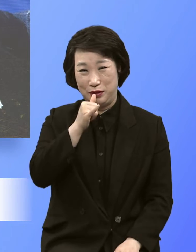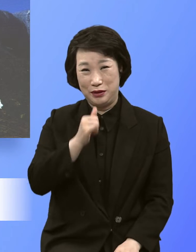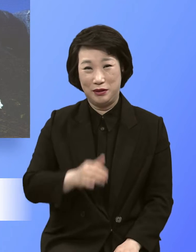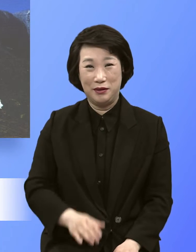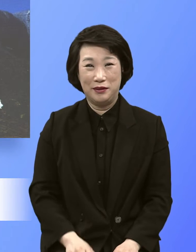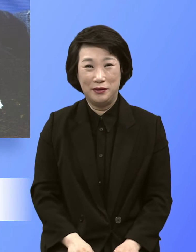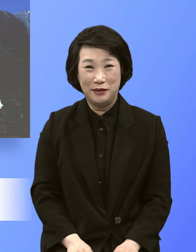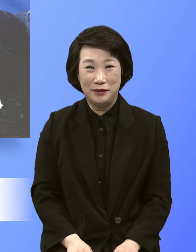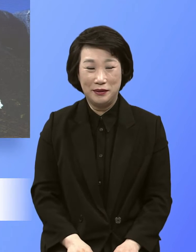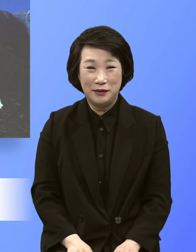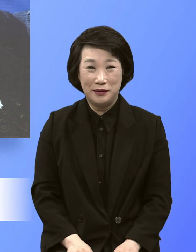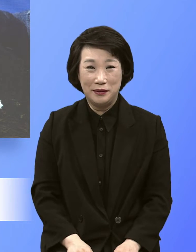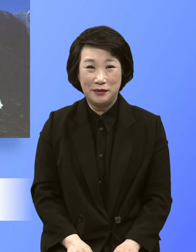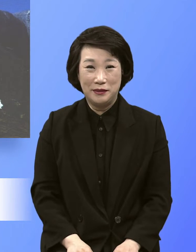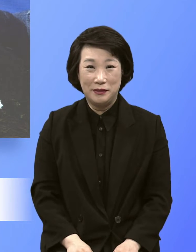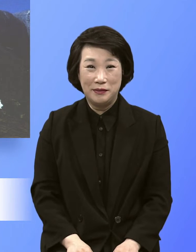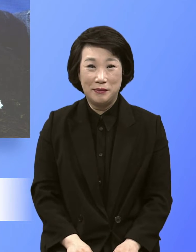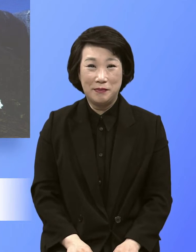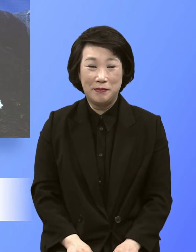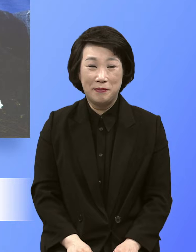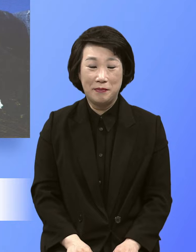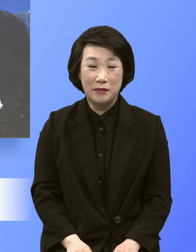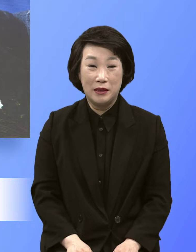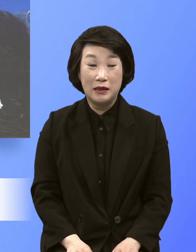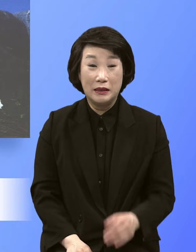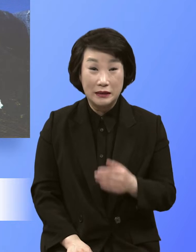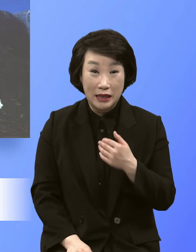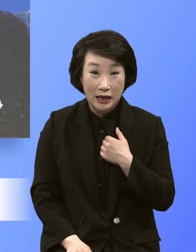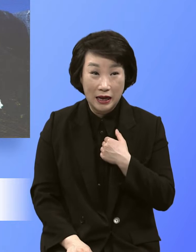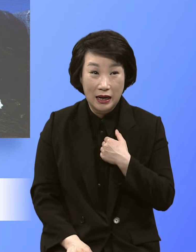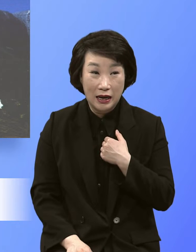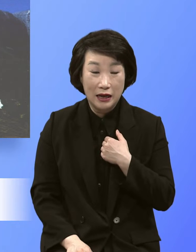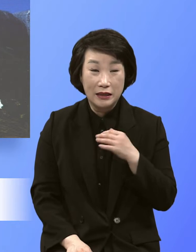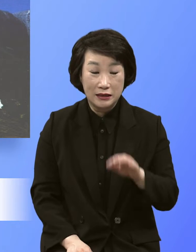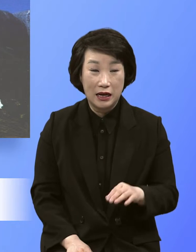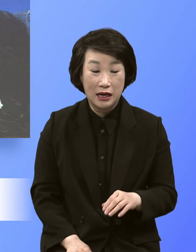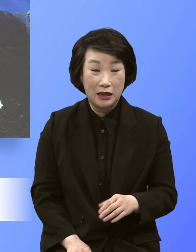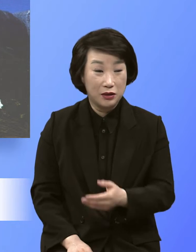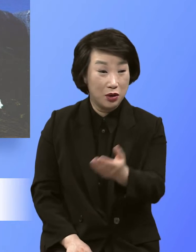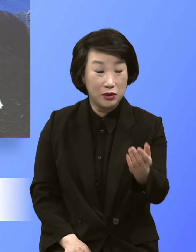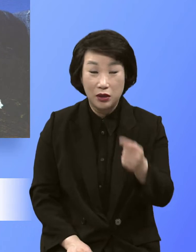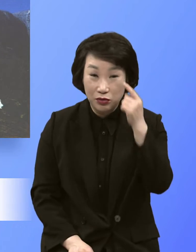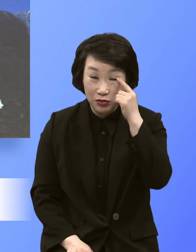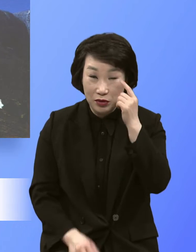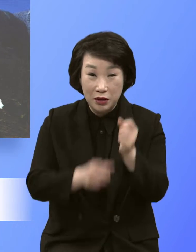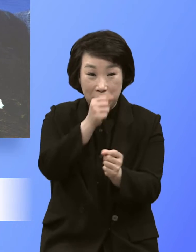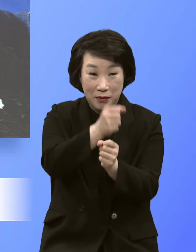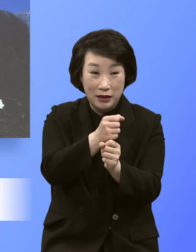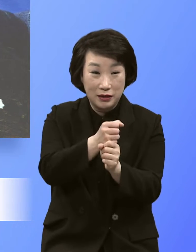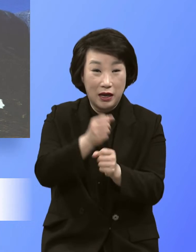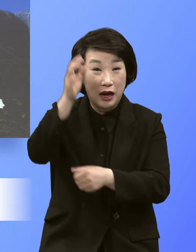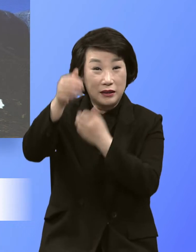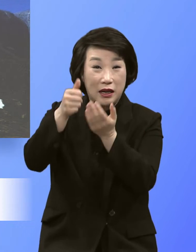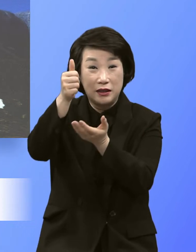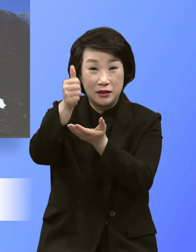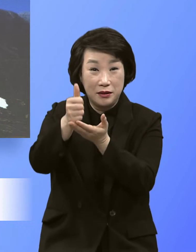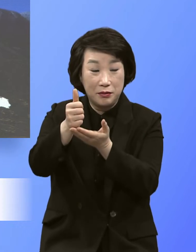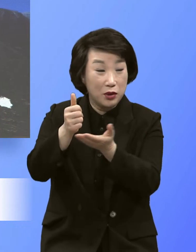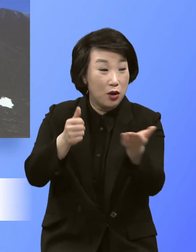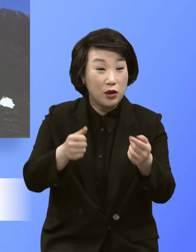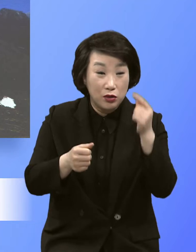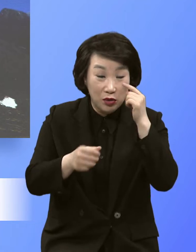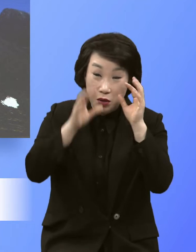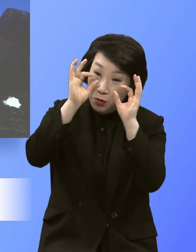보시는데 내가 네 눈을 만들었는데